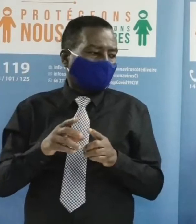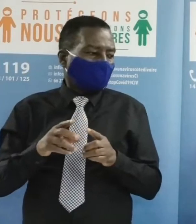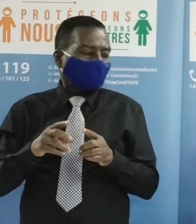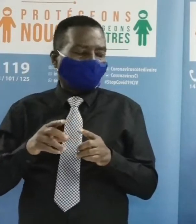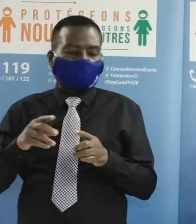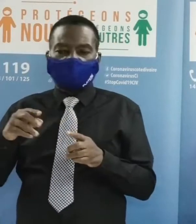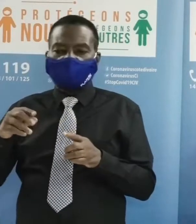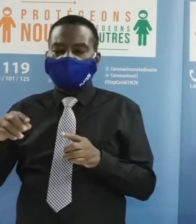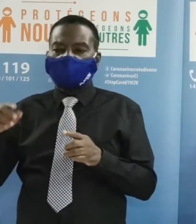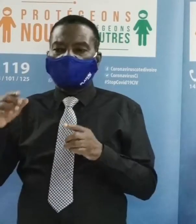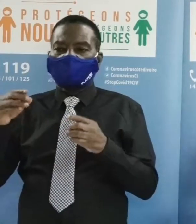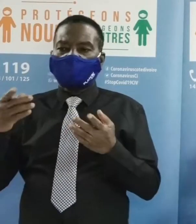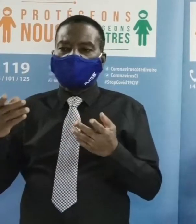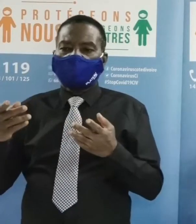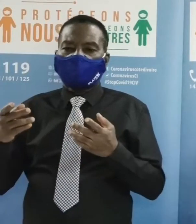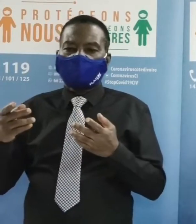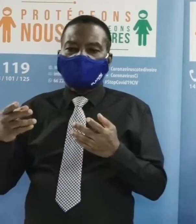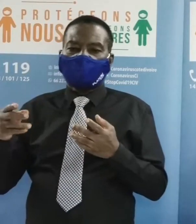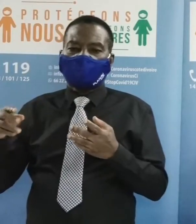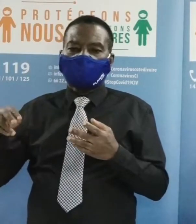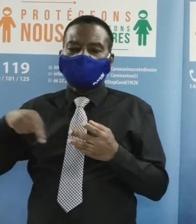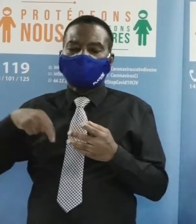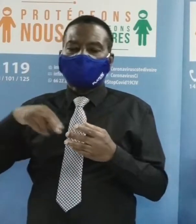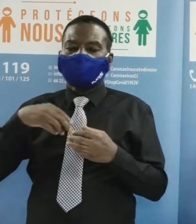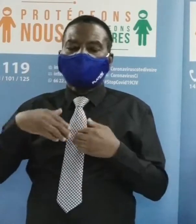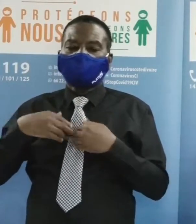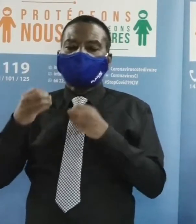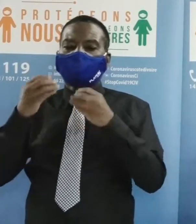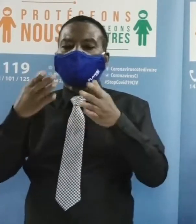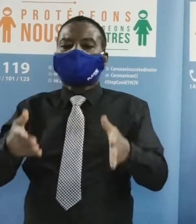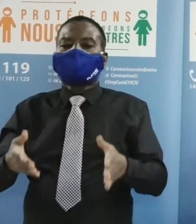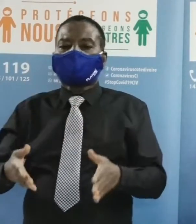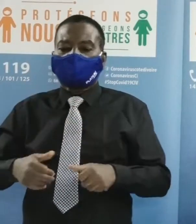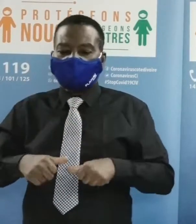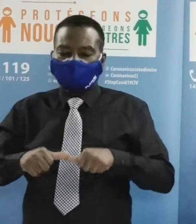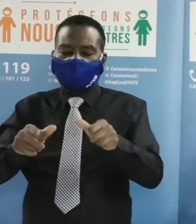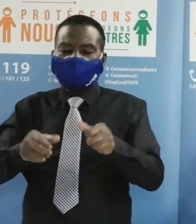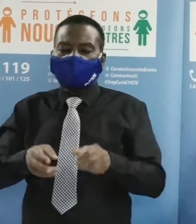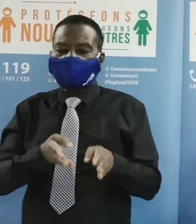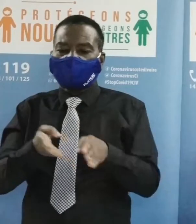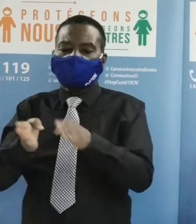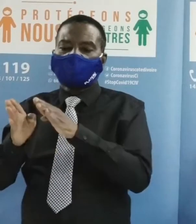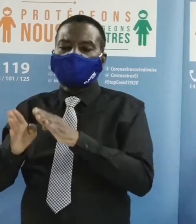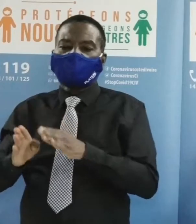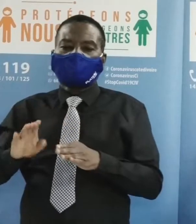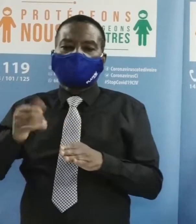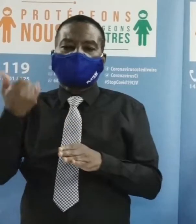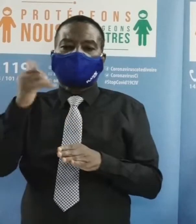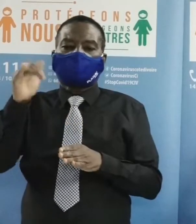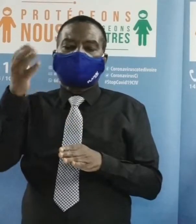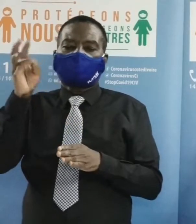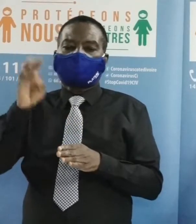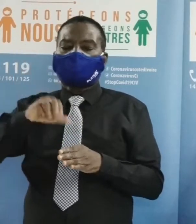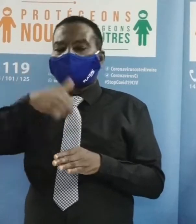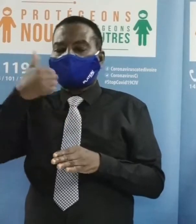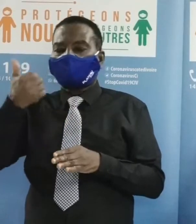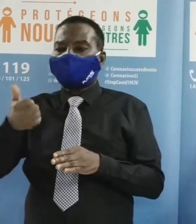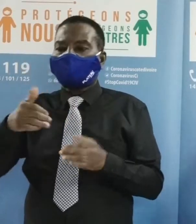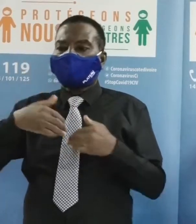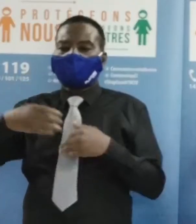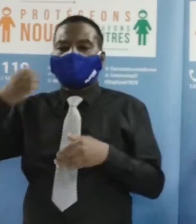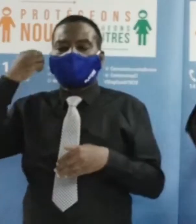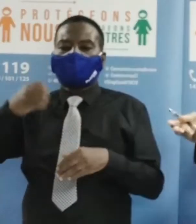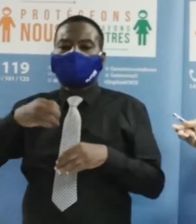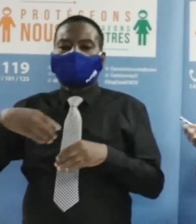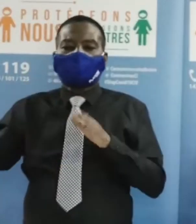possession de laisser passer nous avons laissé poursuivre la vente 14 les 14 autres ont été